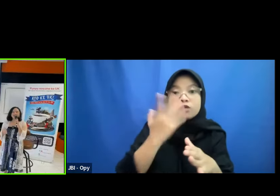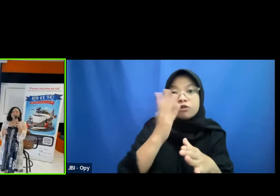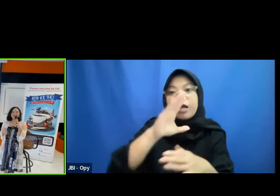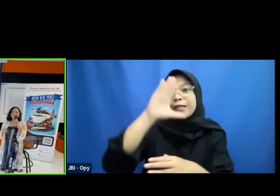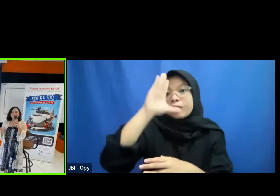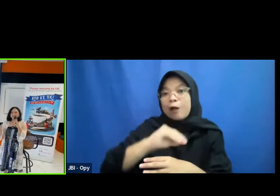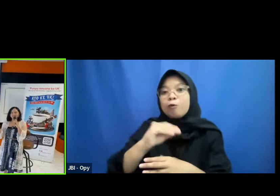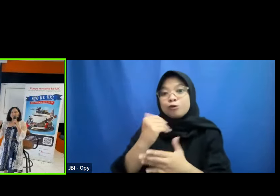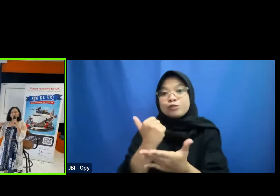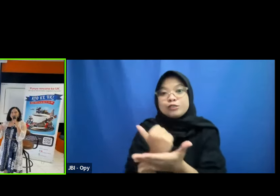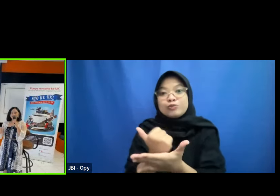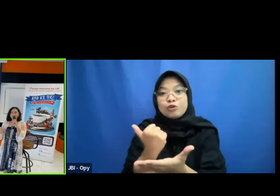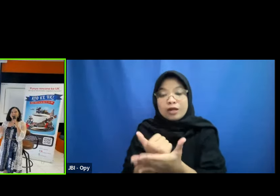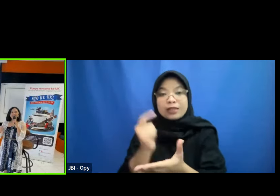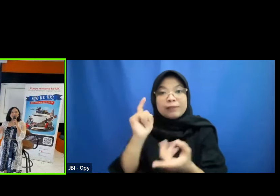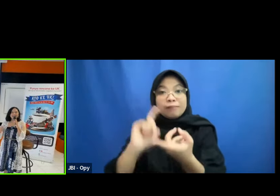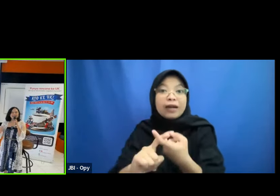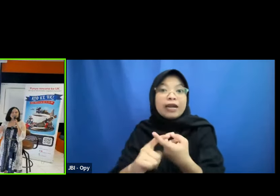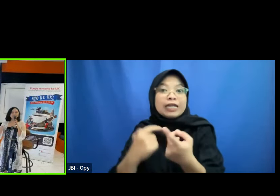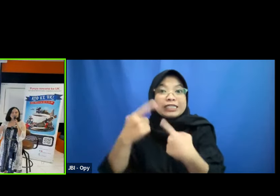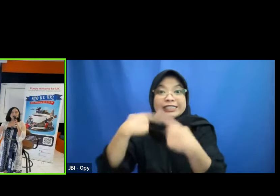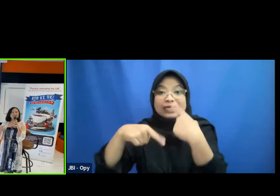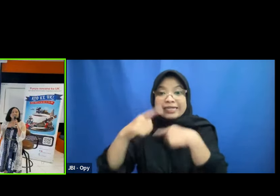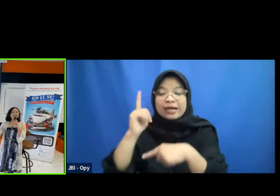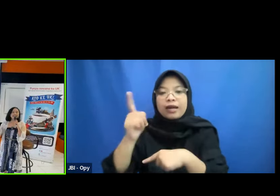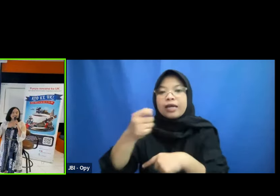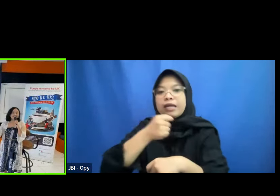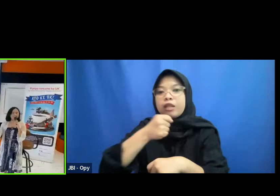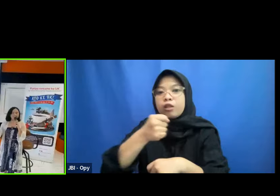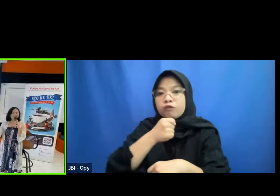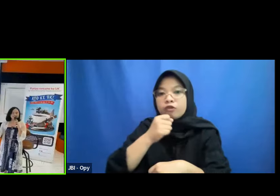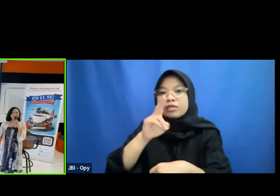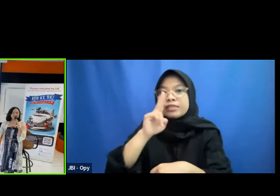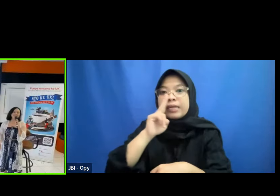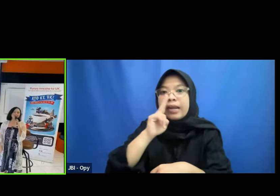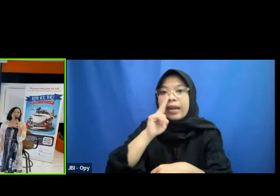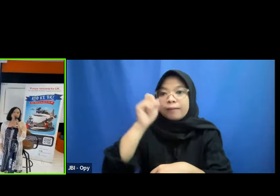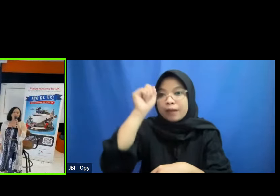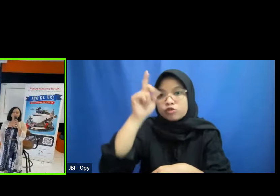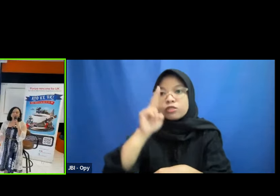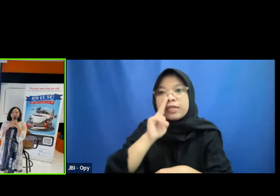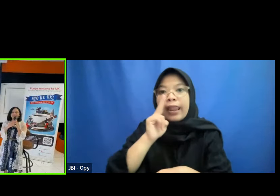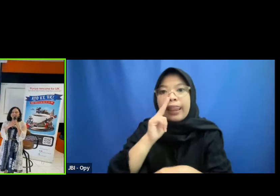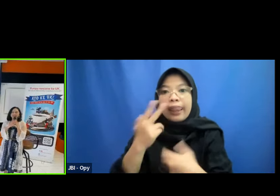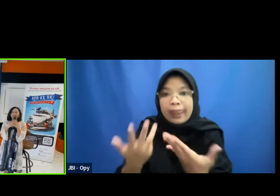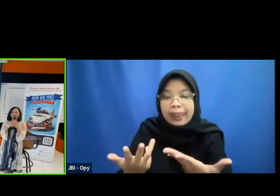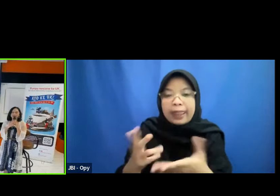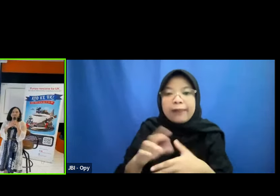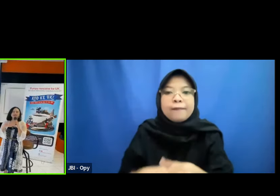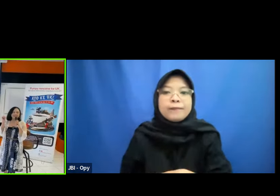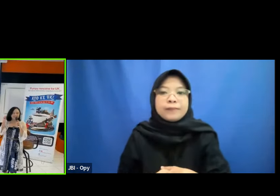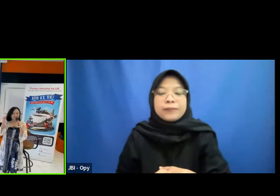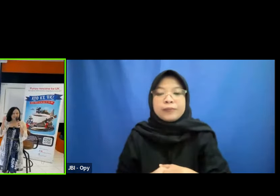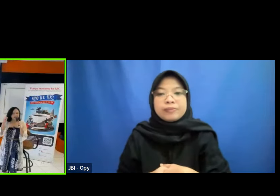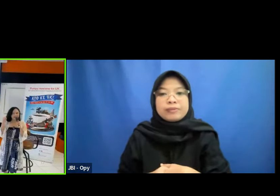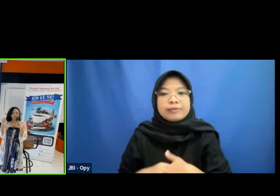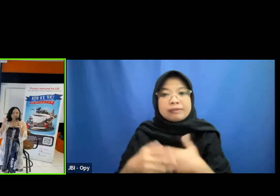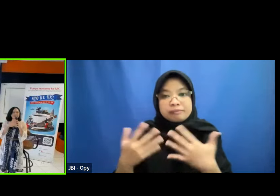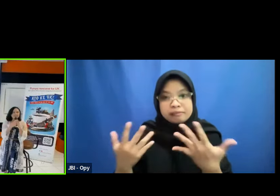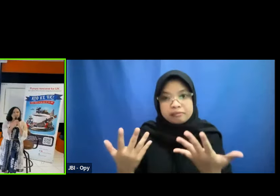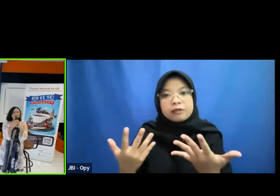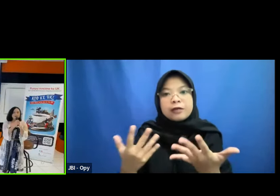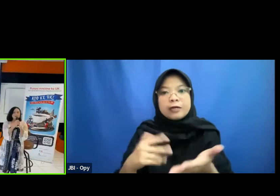eh dari salah satu teman aku ada yang interview hari Senin nanti gitu jadi e ya innya